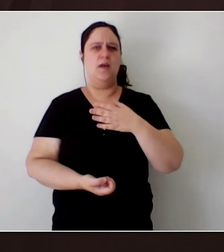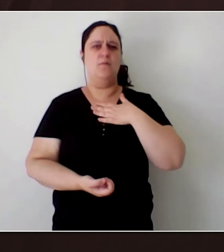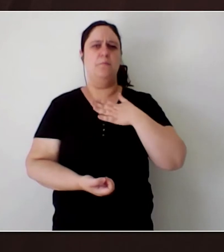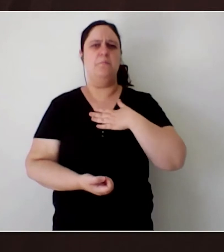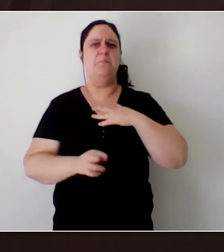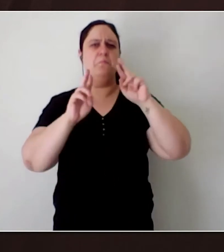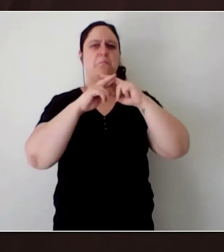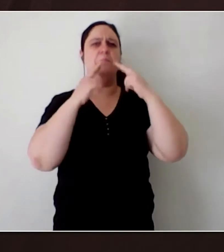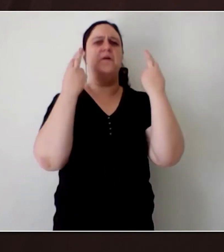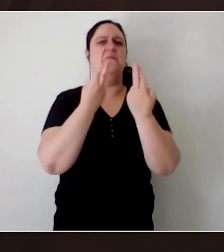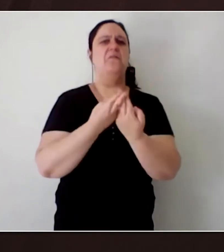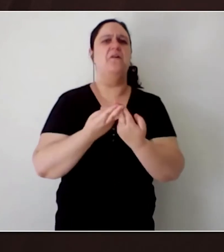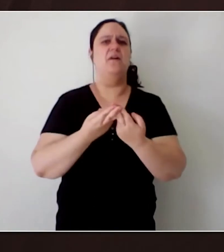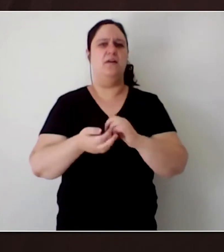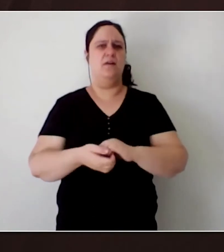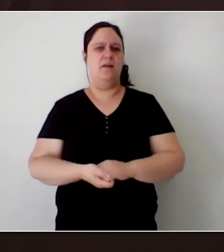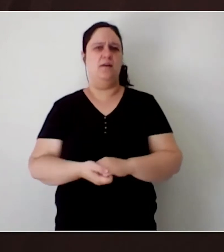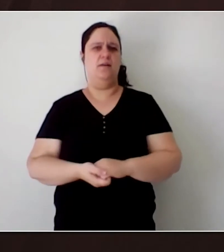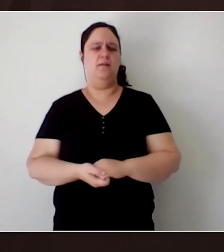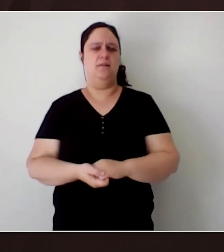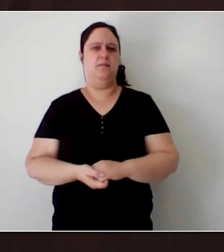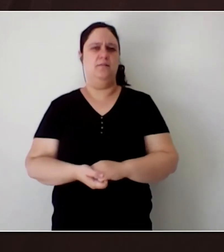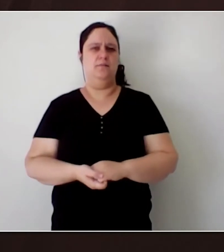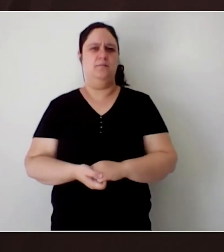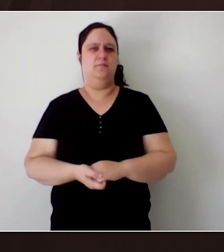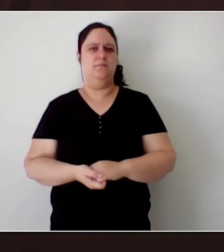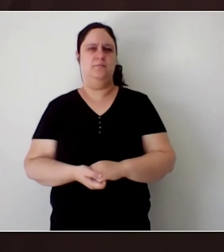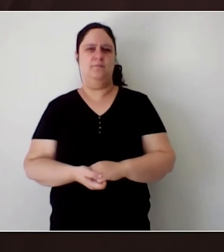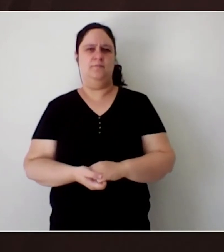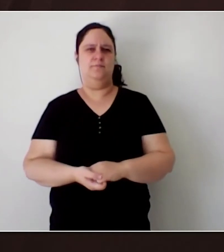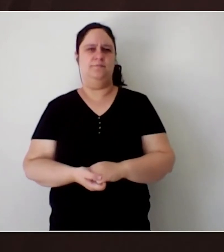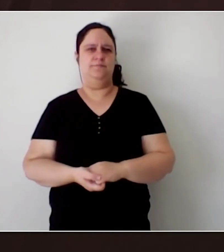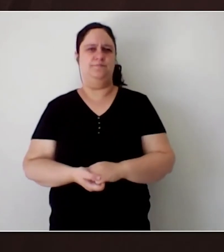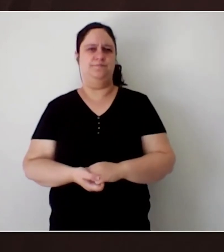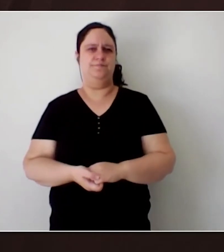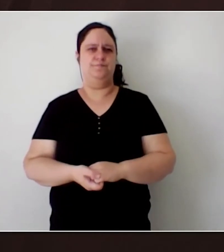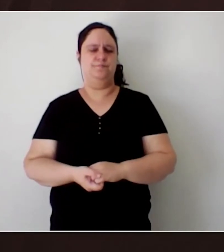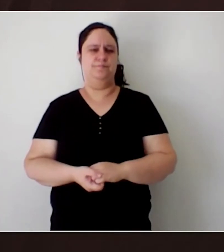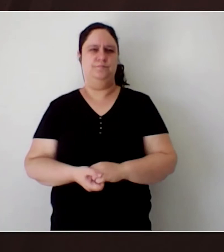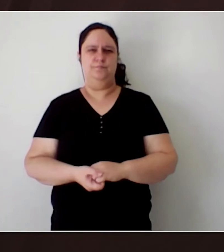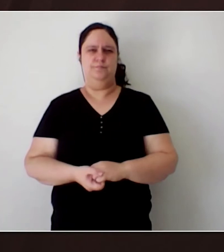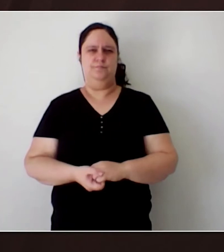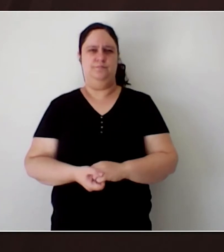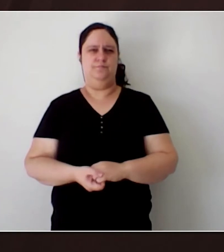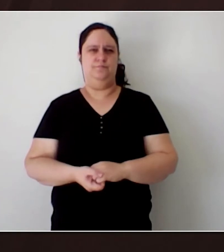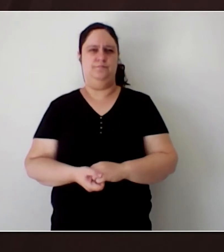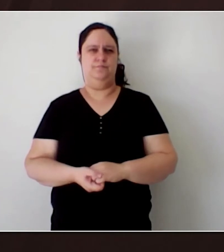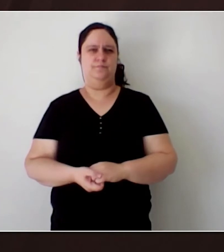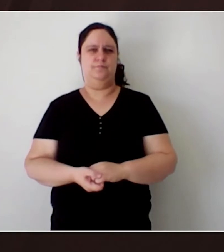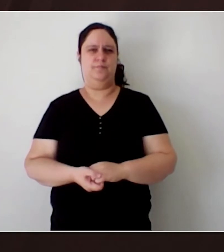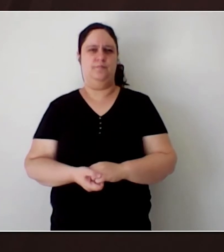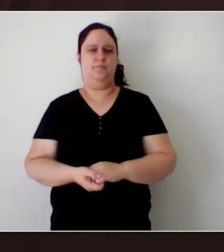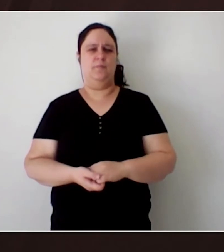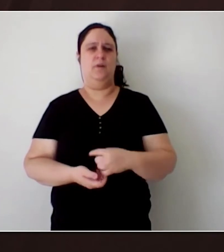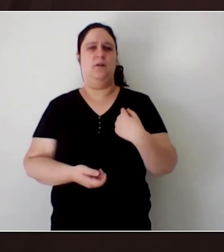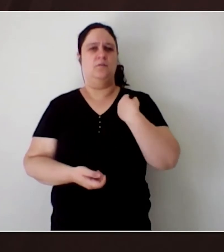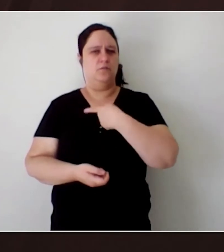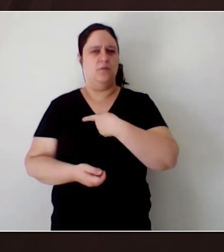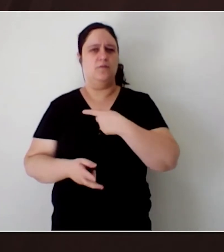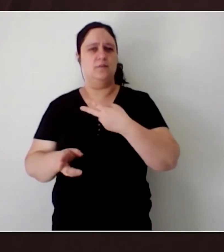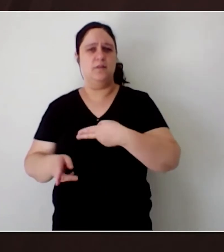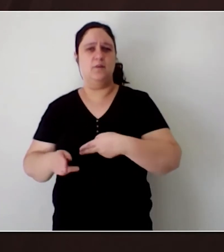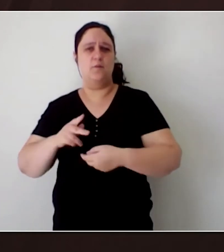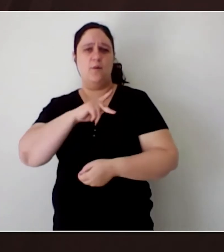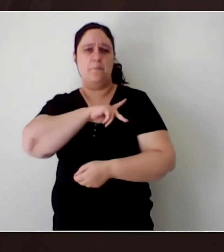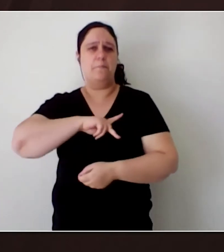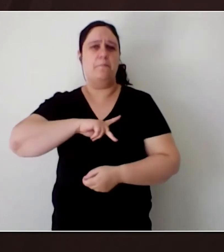feudo. Né? Não é para isso. Nós estamos aqui, irmãos, é como Paulo. em nada considero a minha